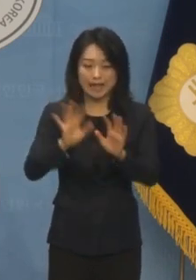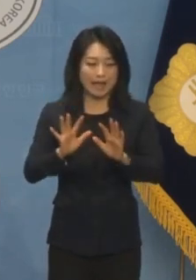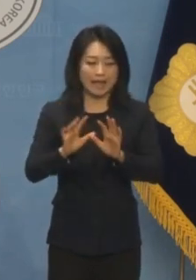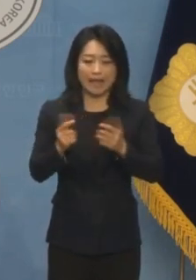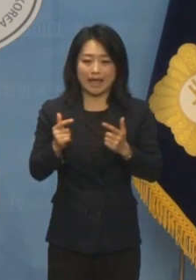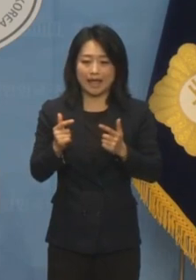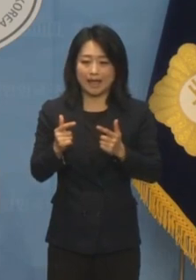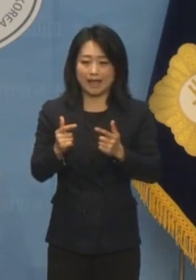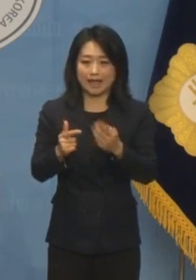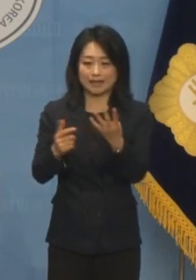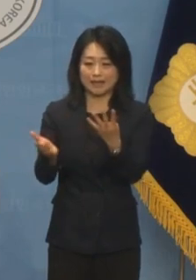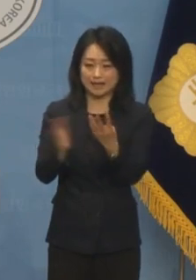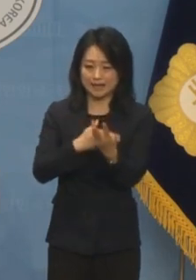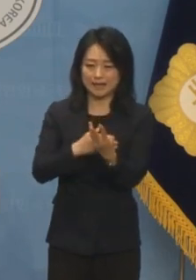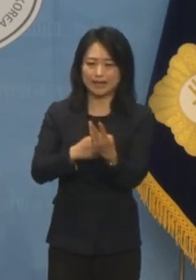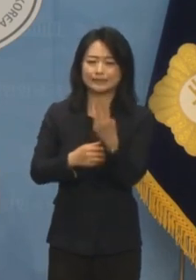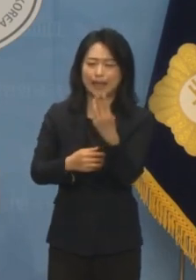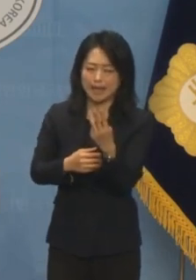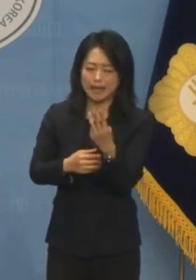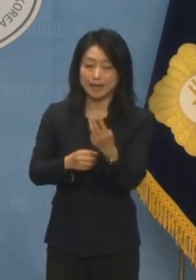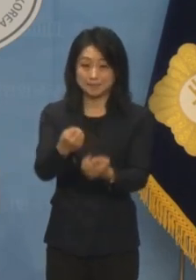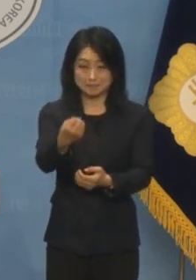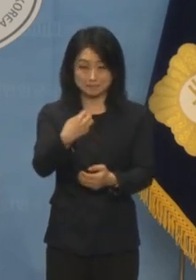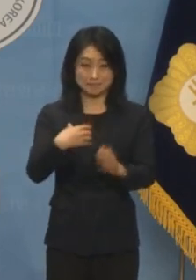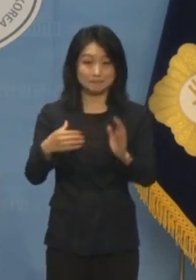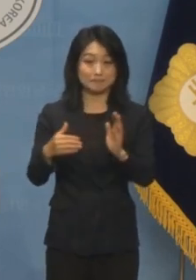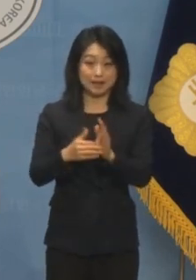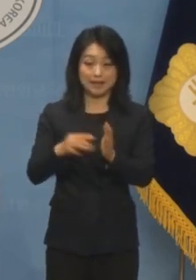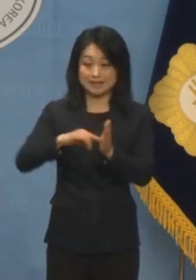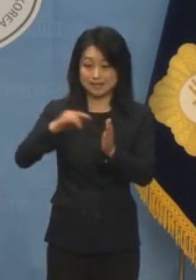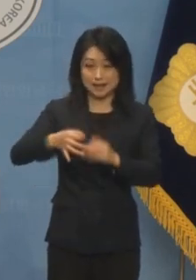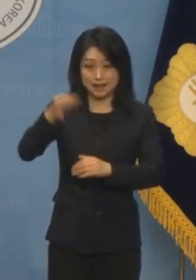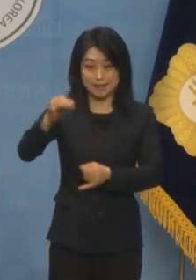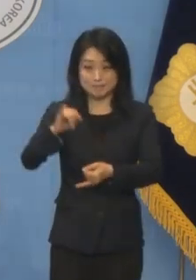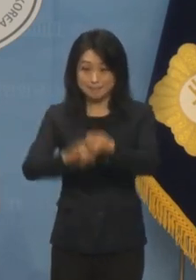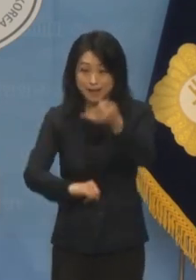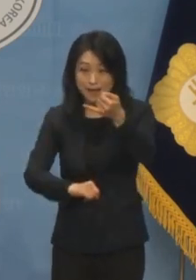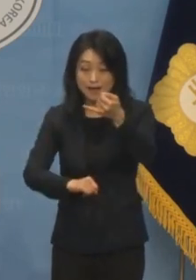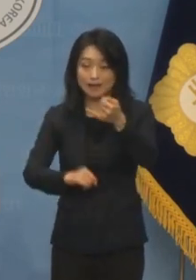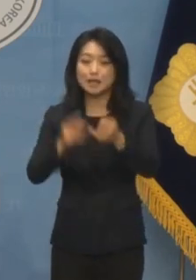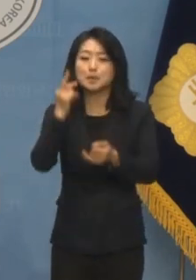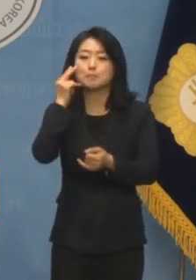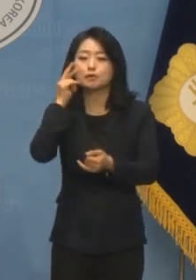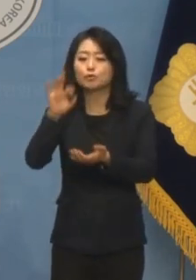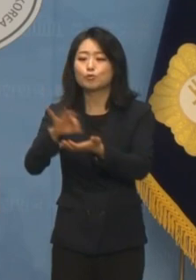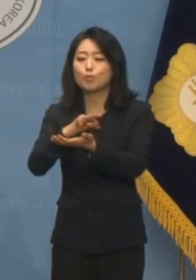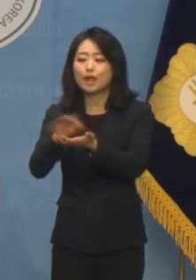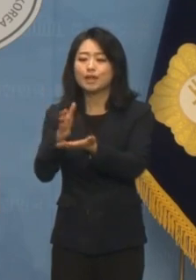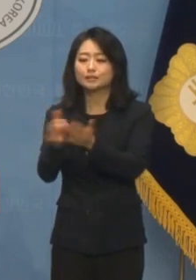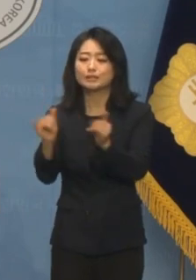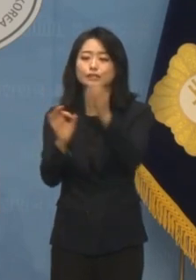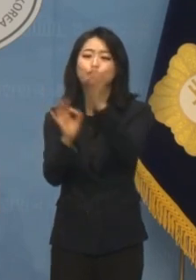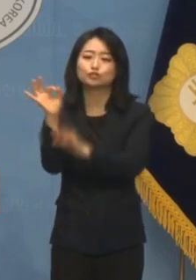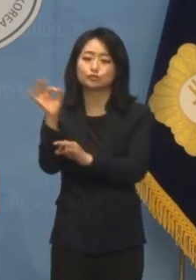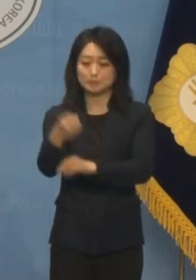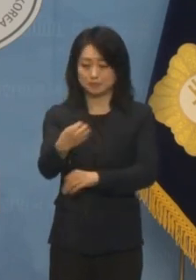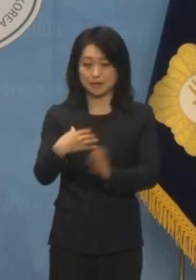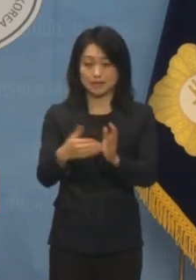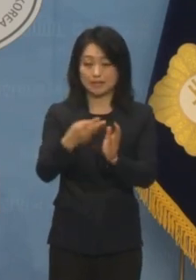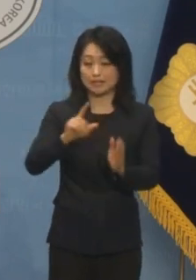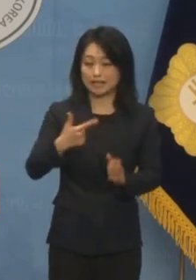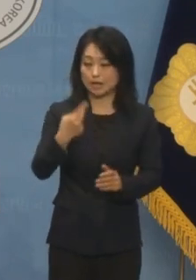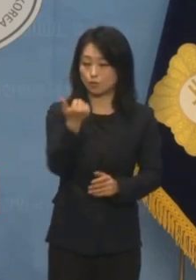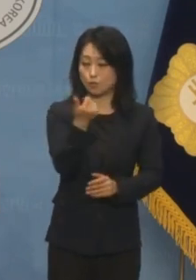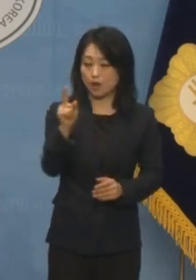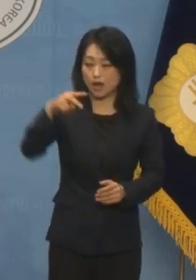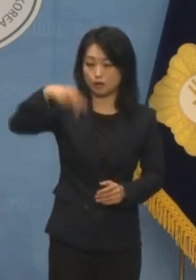3개로 정정되었습니다. 액트지오의 세금 체납은 미국 회계사 실수랍니다. 탄화수소를 발견하지